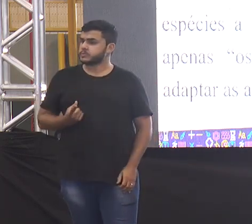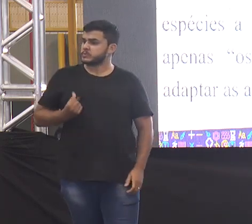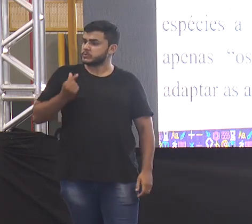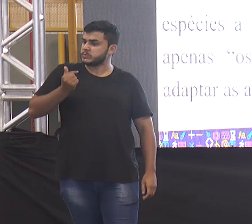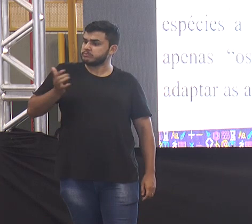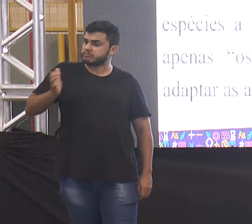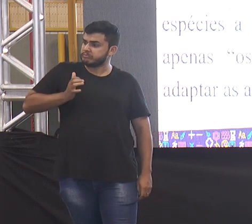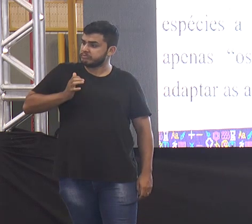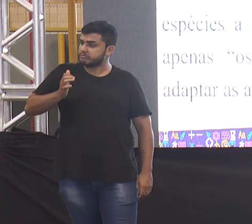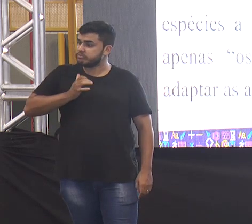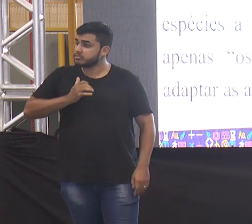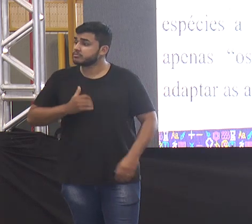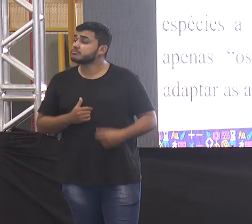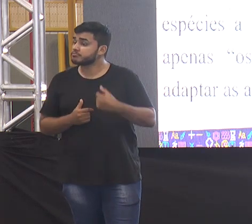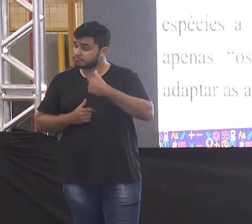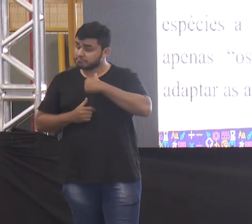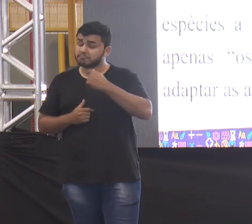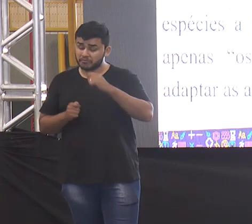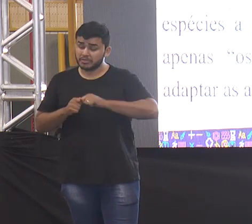ele faz.